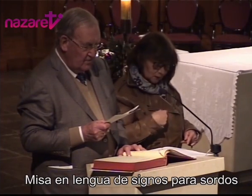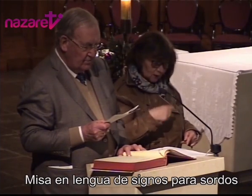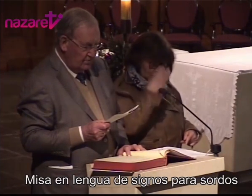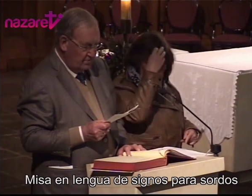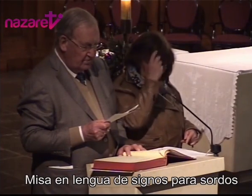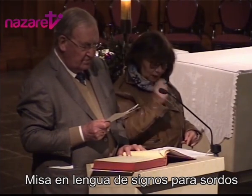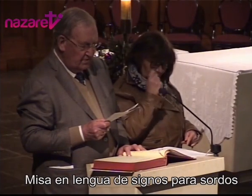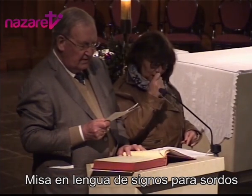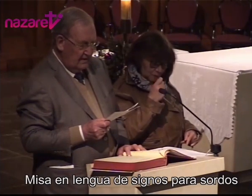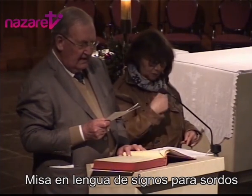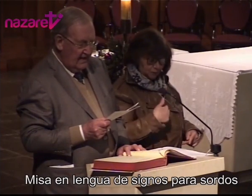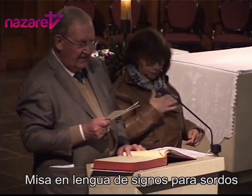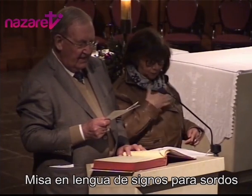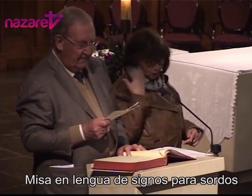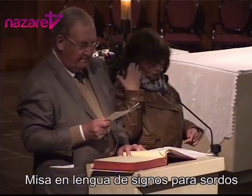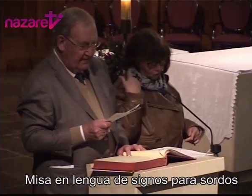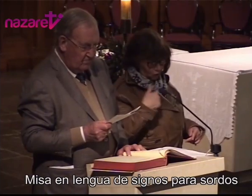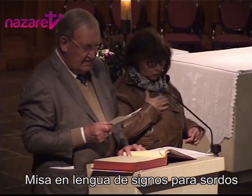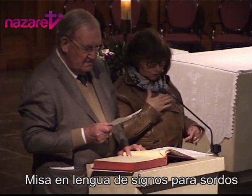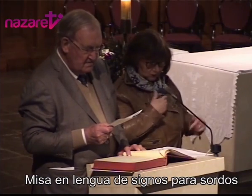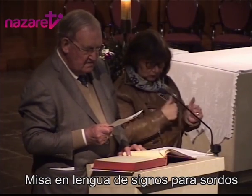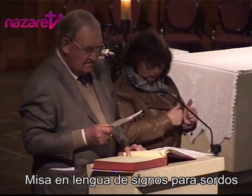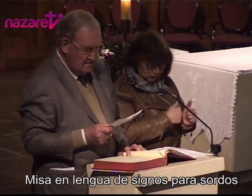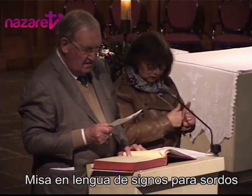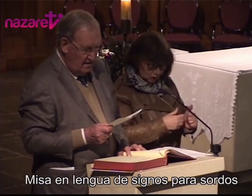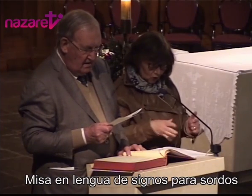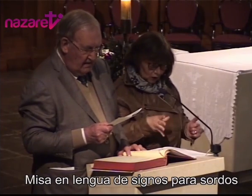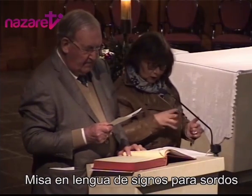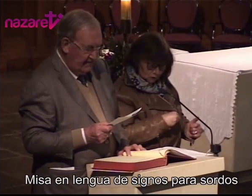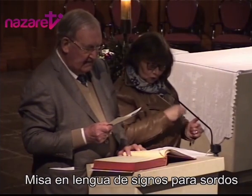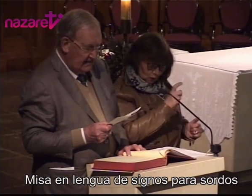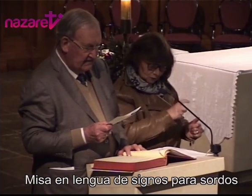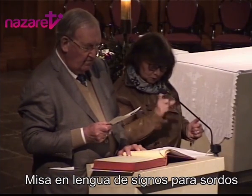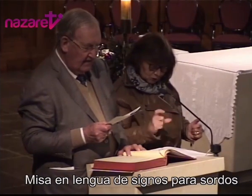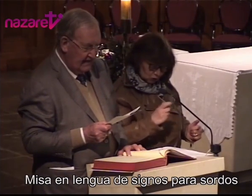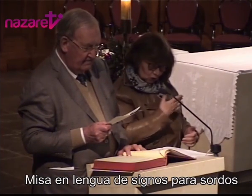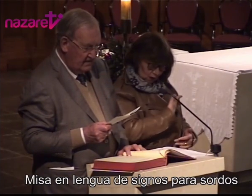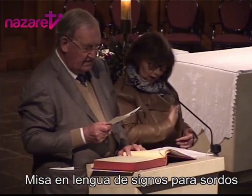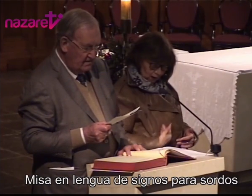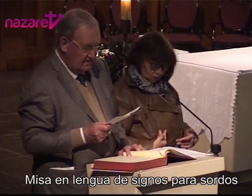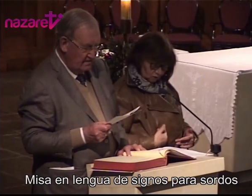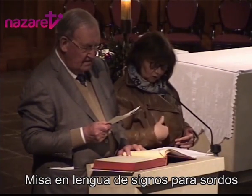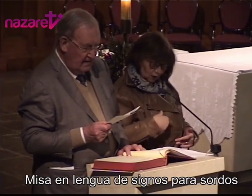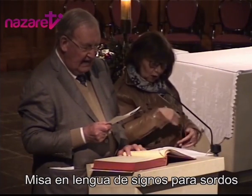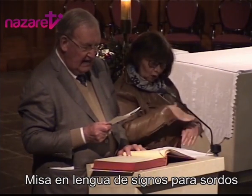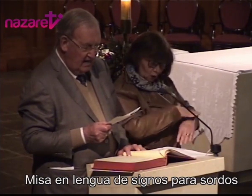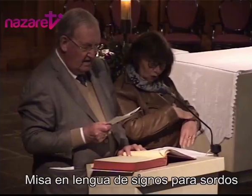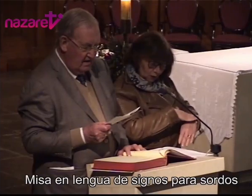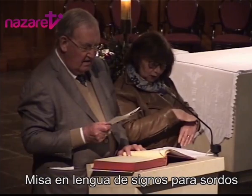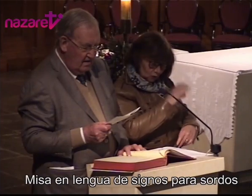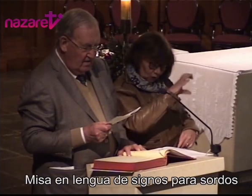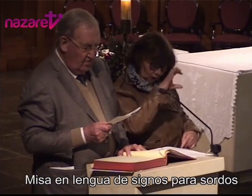Sellaré con vosotros alianza perpetua, la promesa que aseguré a David, a